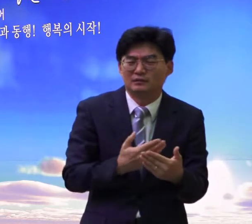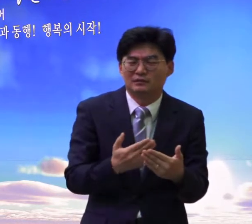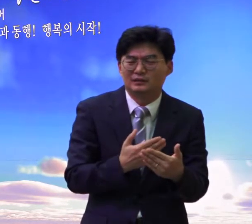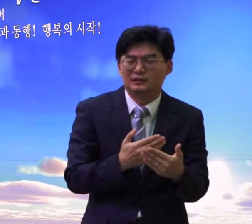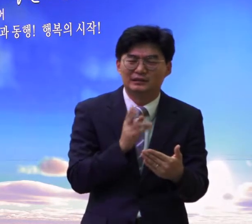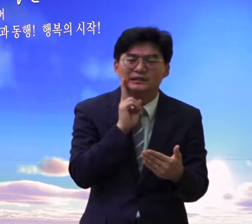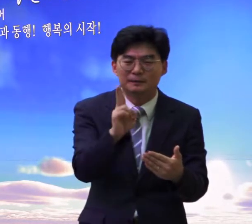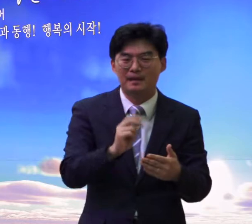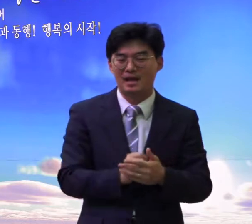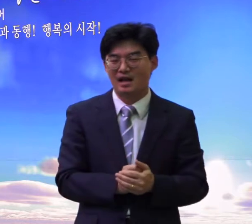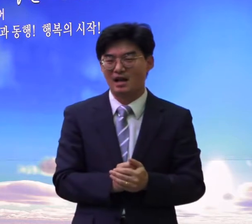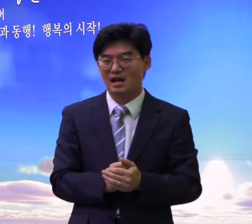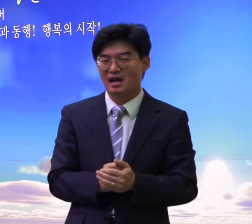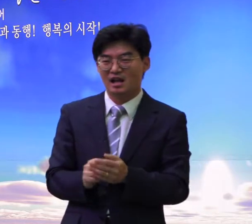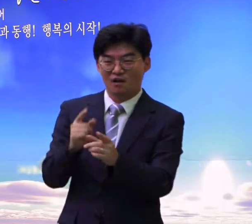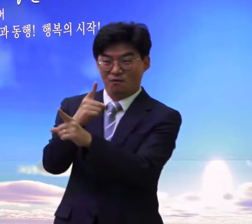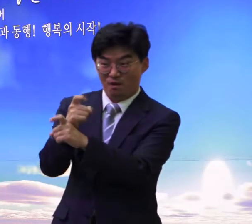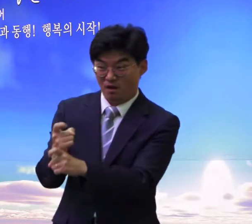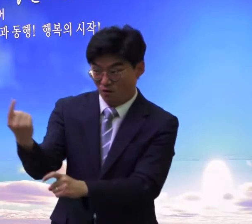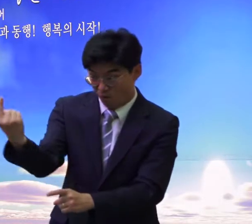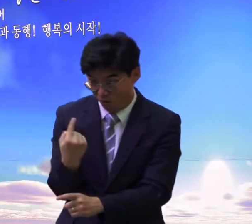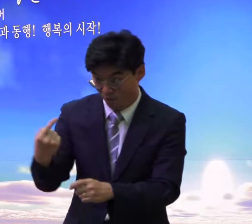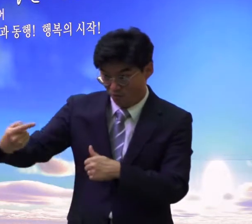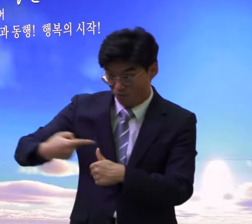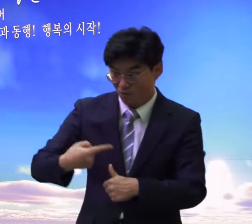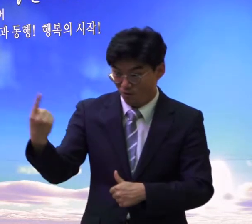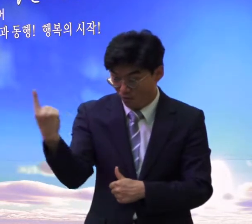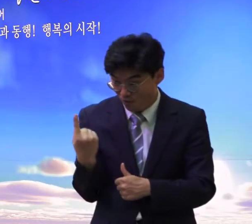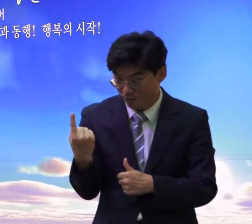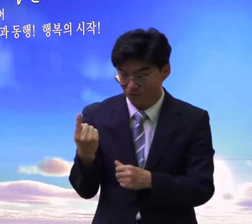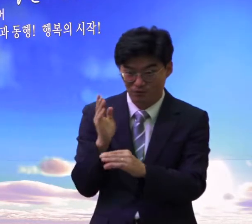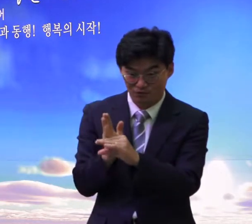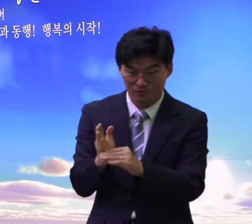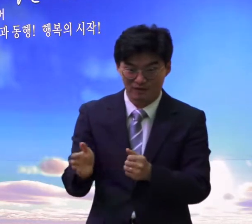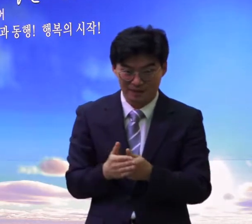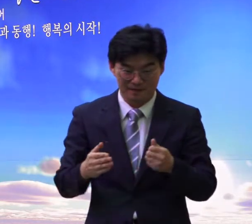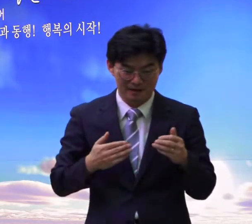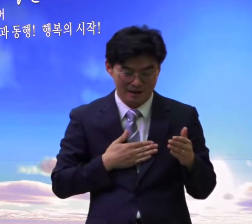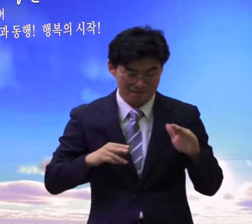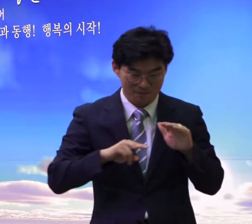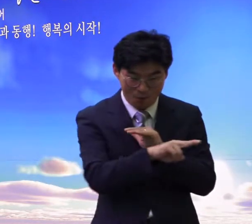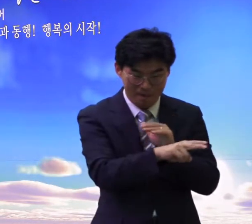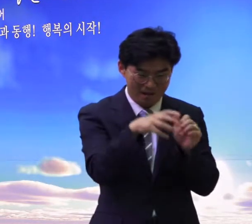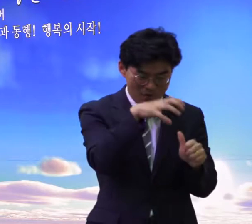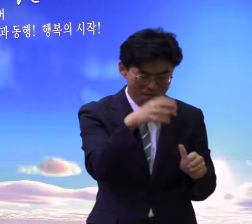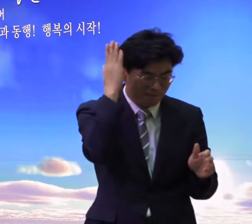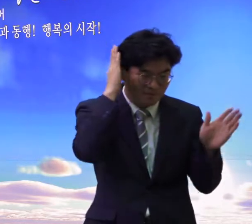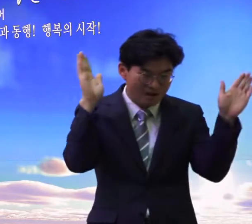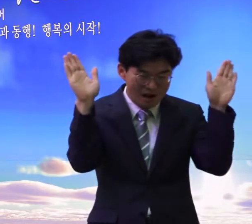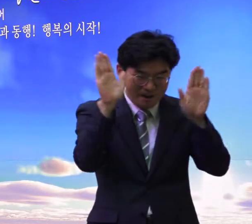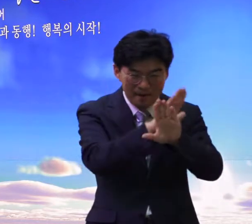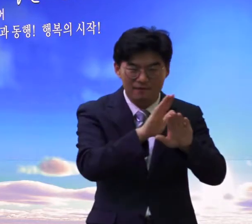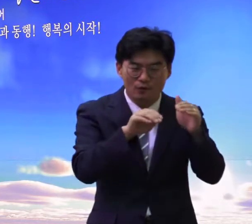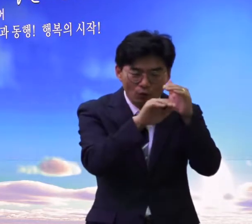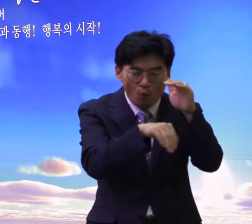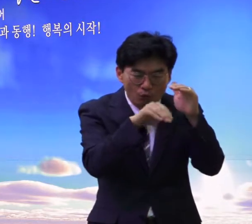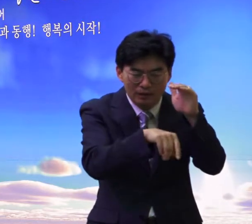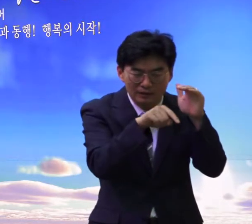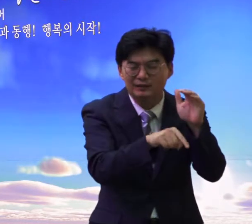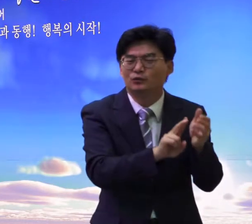그리고 굴 속에 갇혀있는 자들 불을 질러서 그 불과 연기로 나오게 하고 무참히 공격하는 그런 사람들 가운데 누워있는